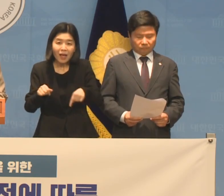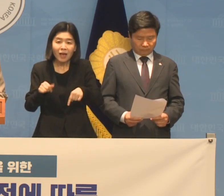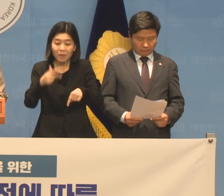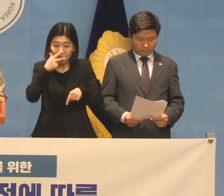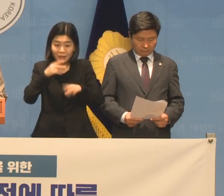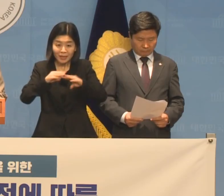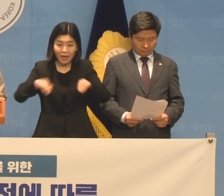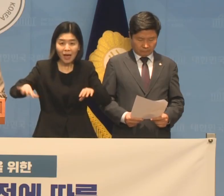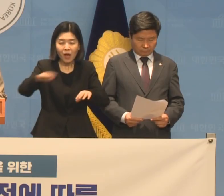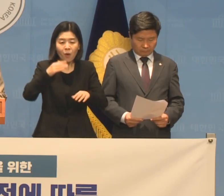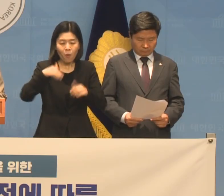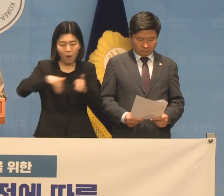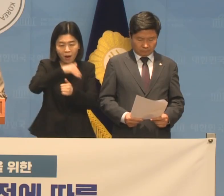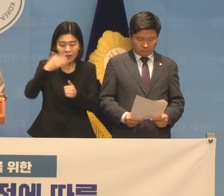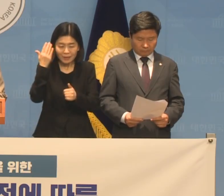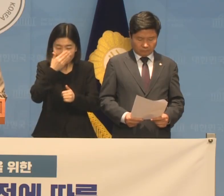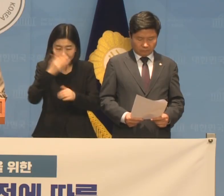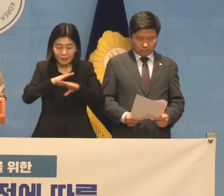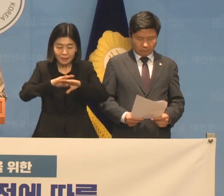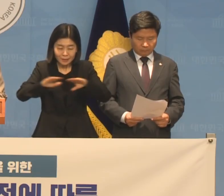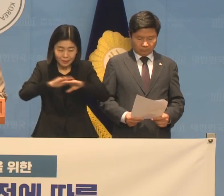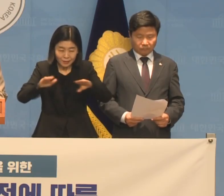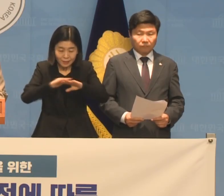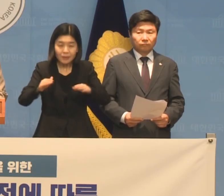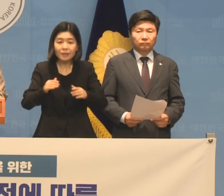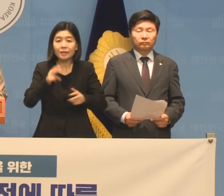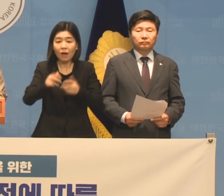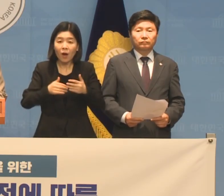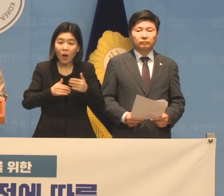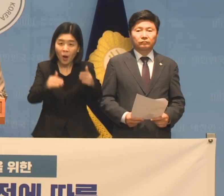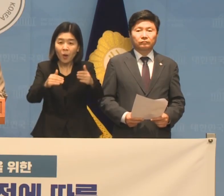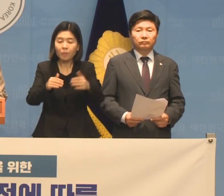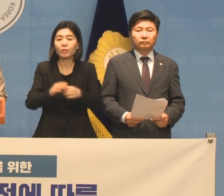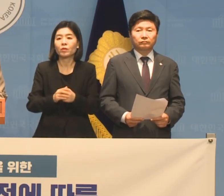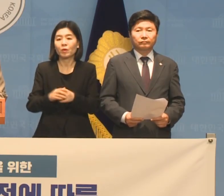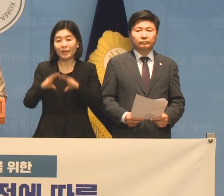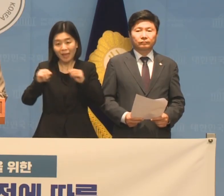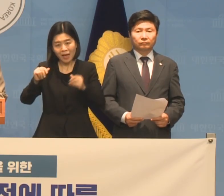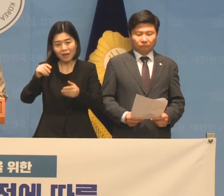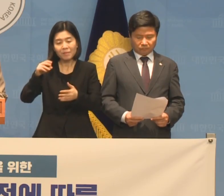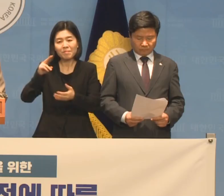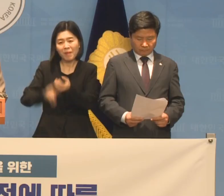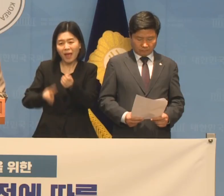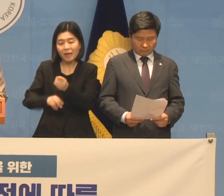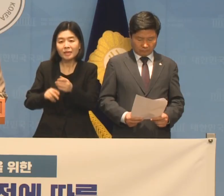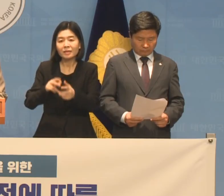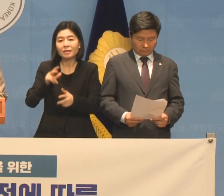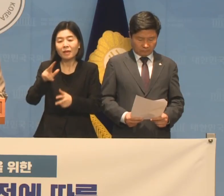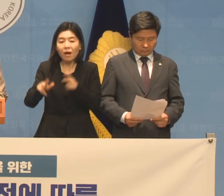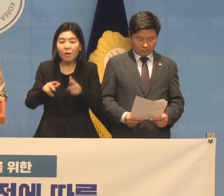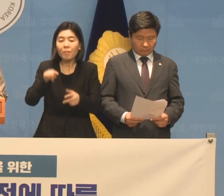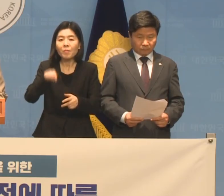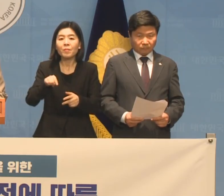사업과 부지 매각 사업의 추진률이 각각 61%와